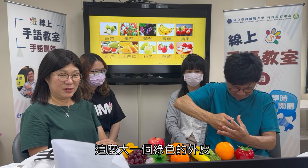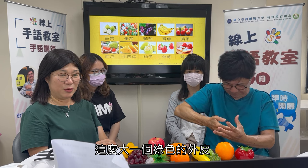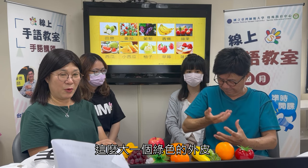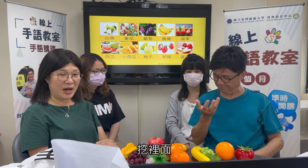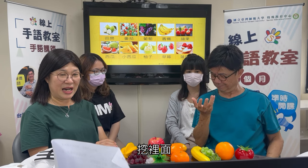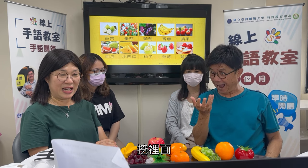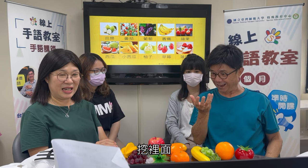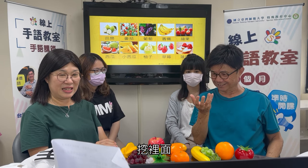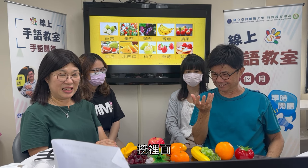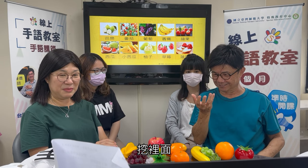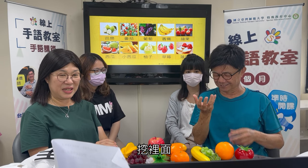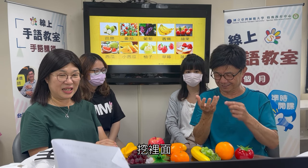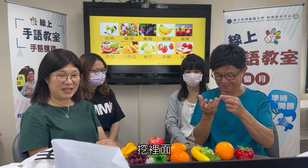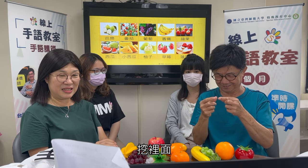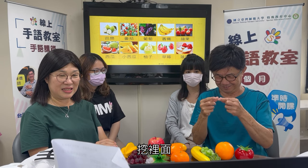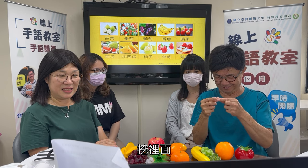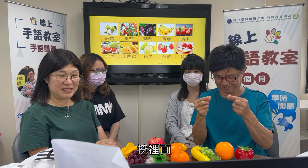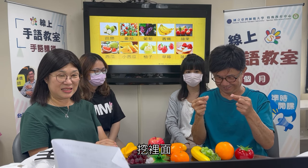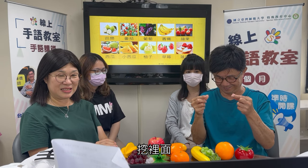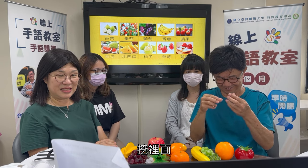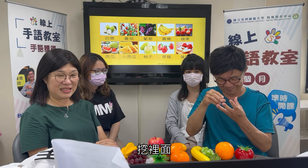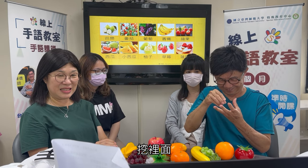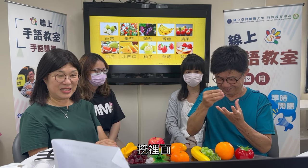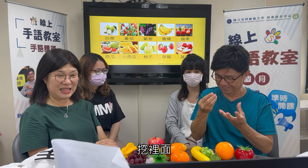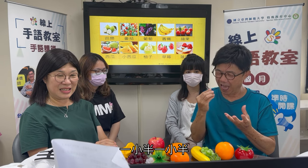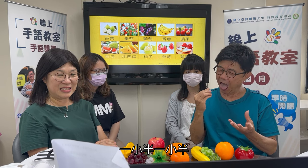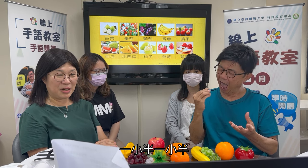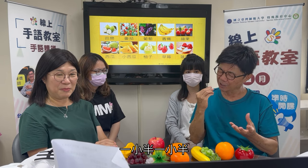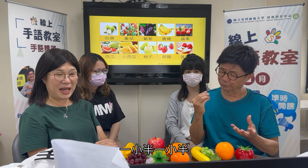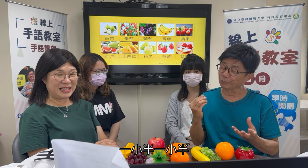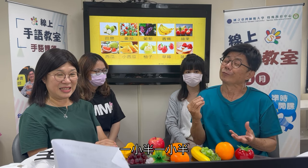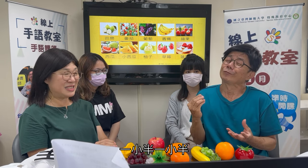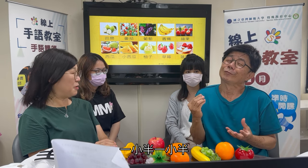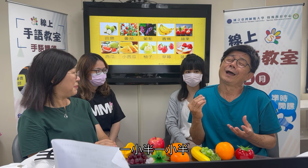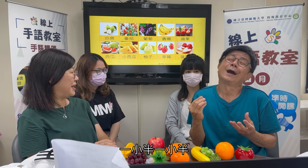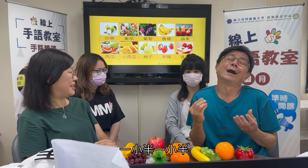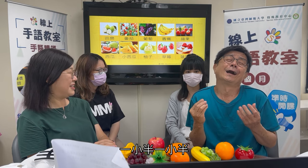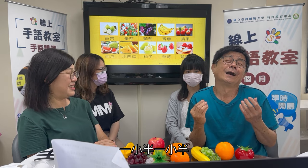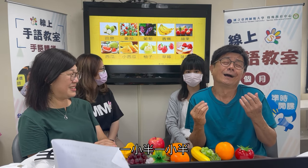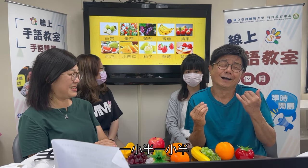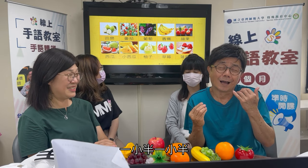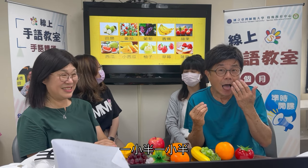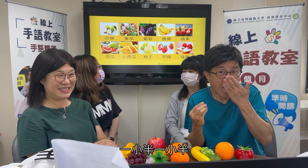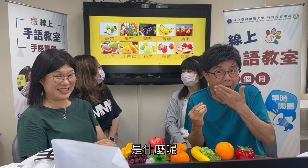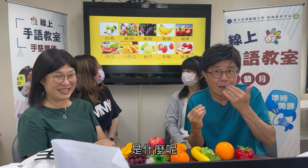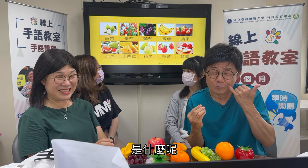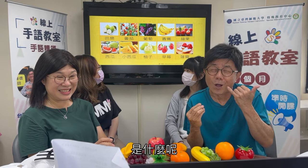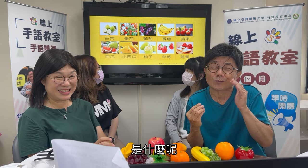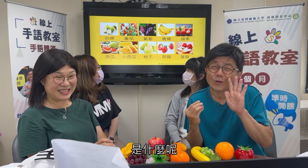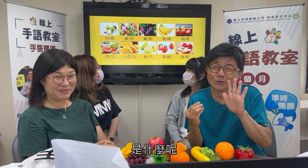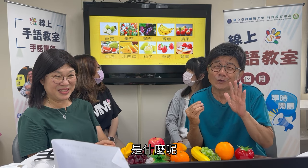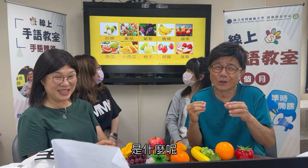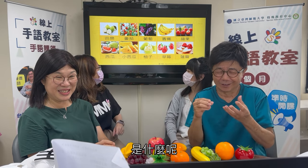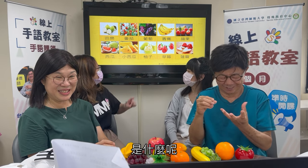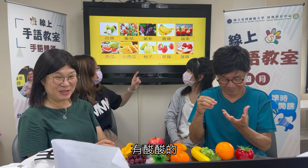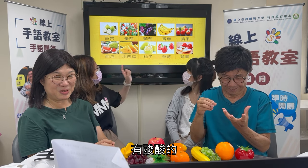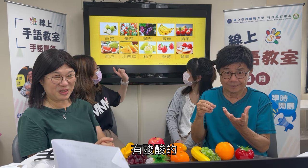挖里面一小半一小半，是什么呢？有酸酸